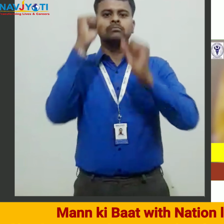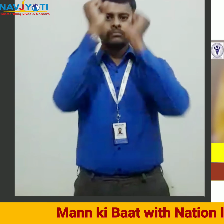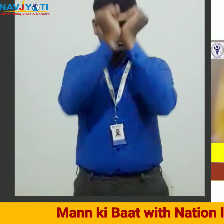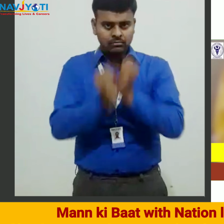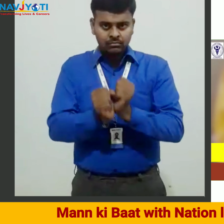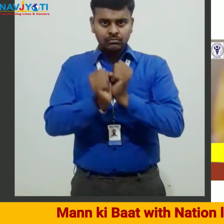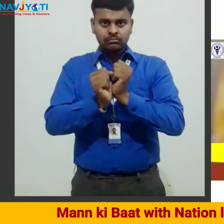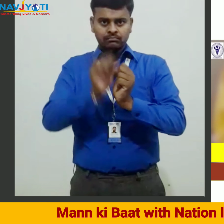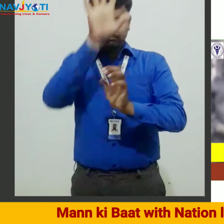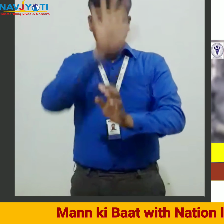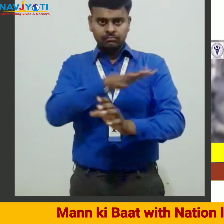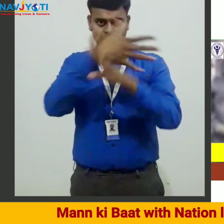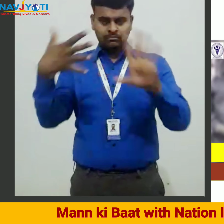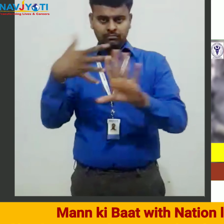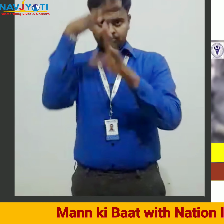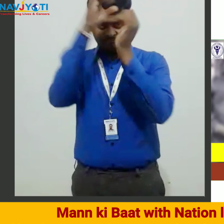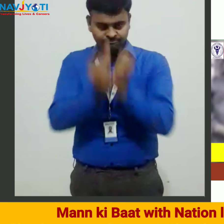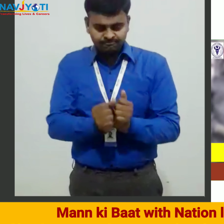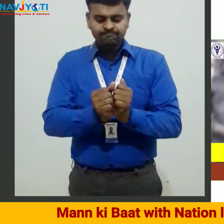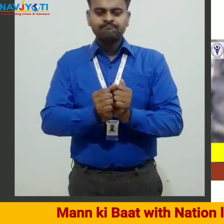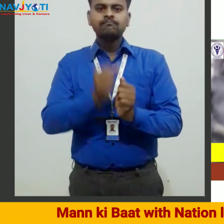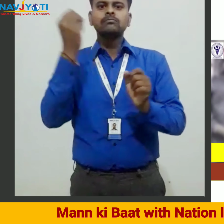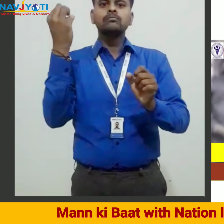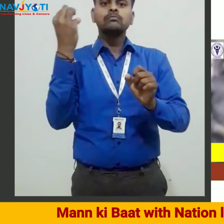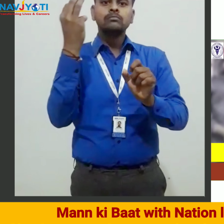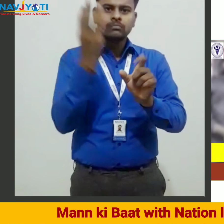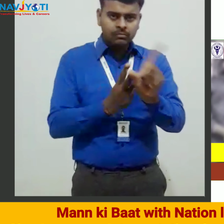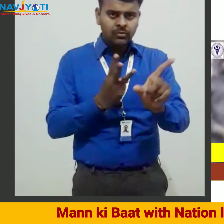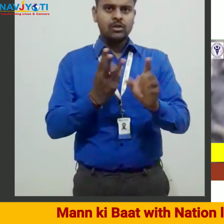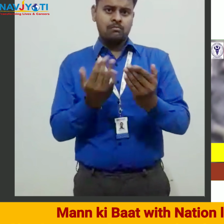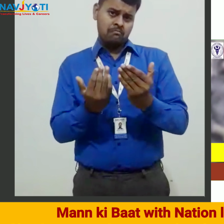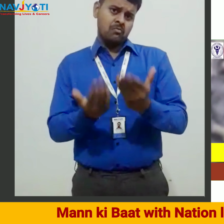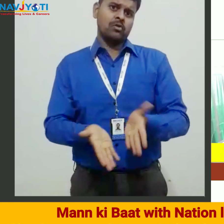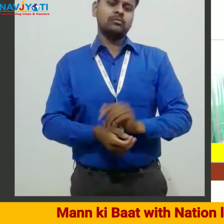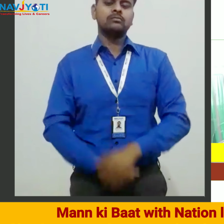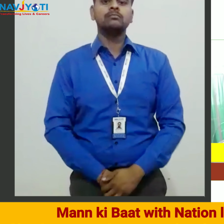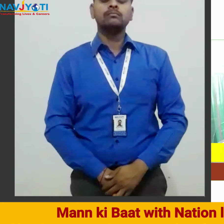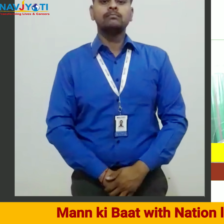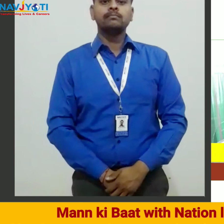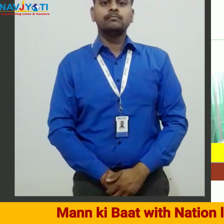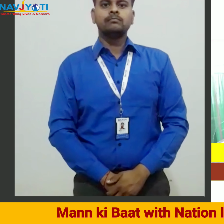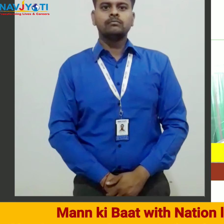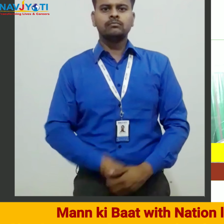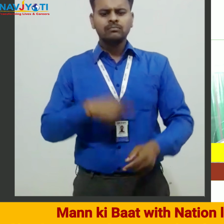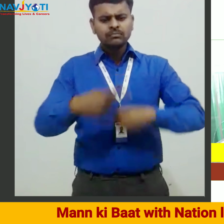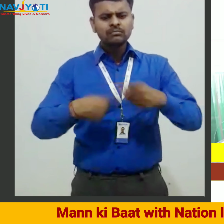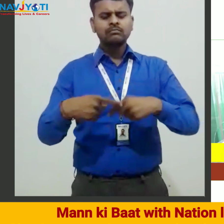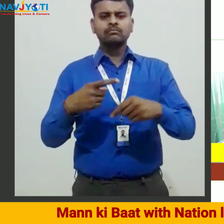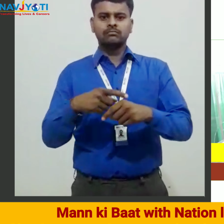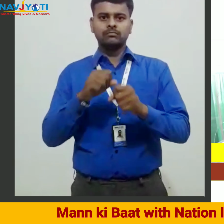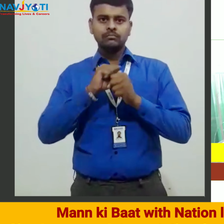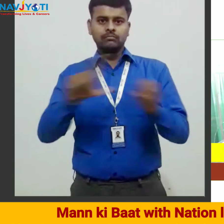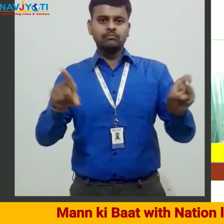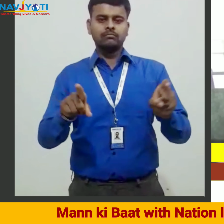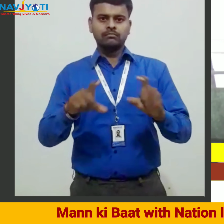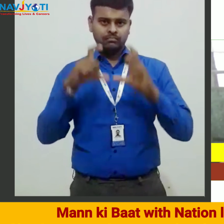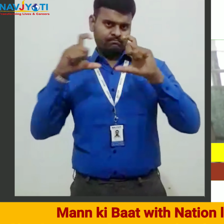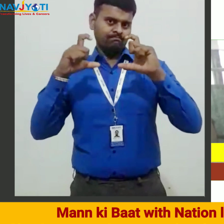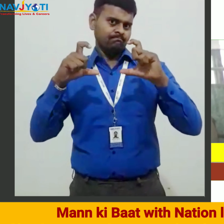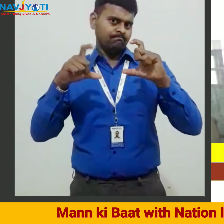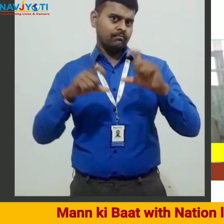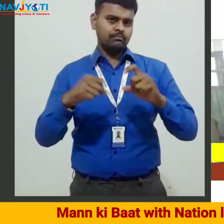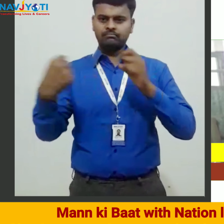डॉक्टर, नर्सेस, पैरामेडिकल स्टाफ, कम्युनिटी हेल्थ वर्कर्स और ऐसे सभी लोग जो देश को